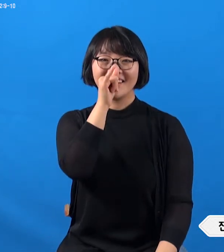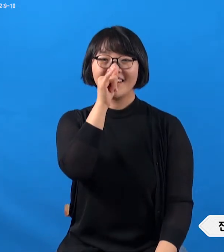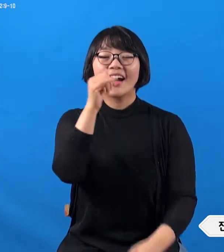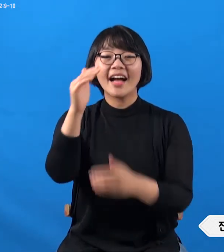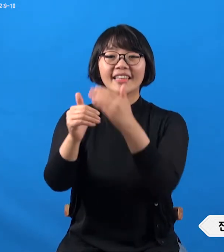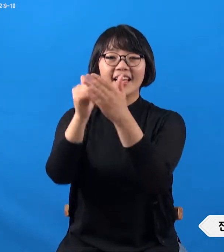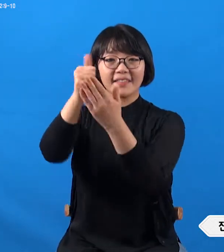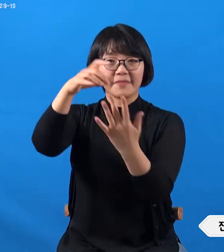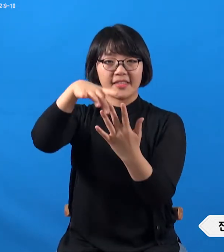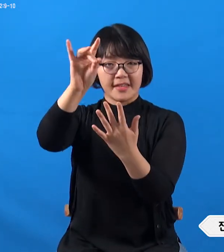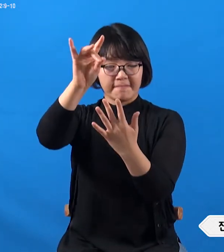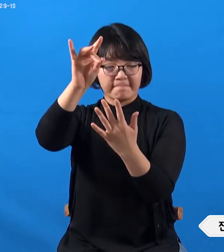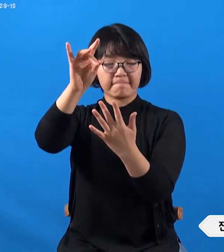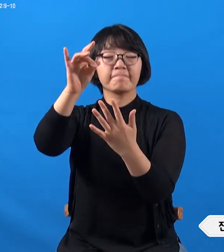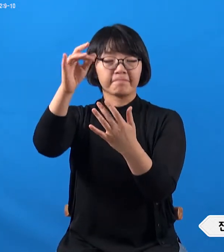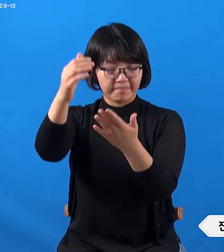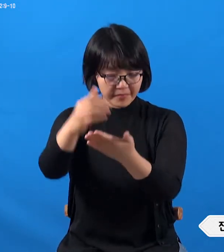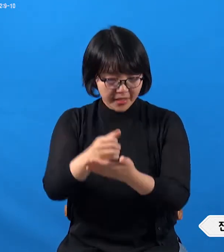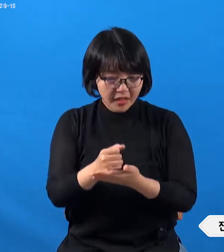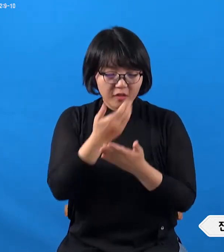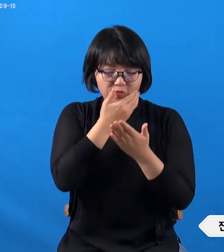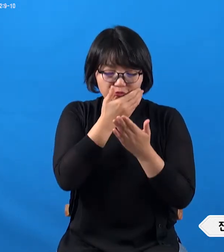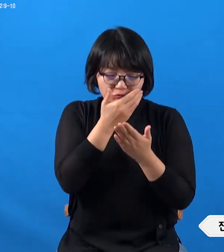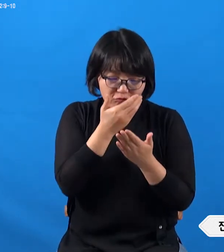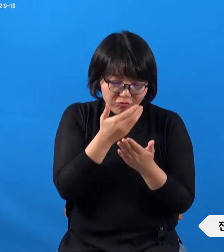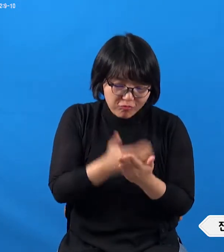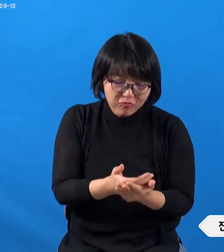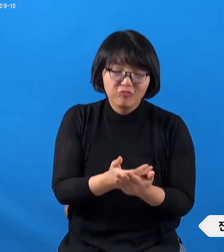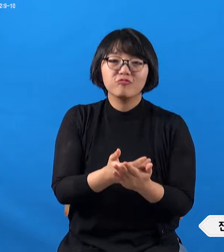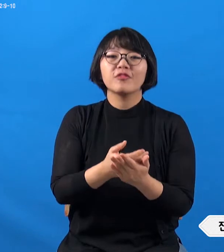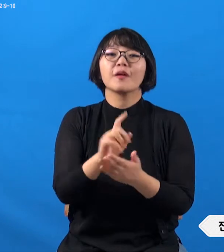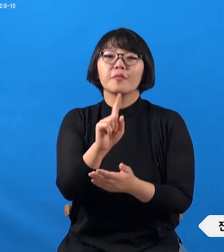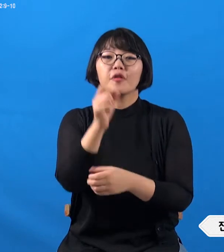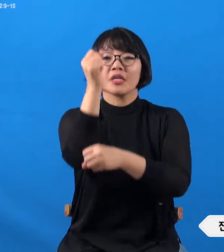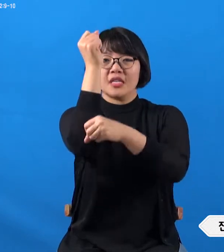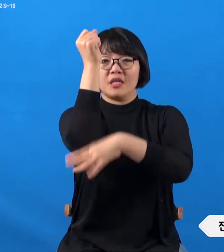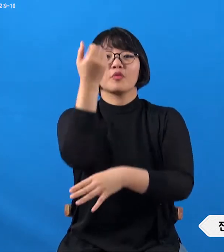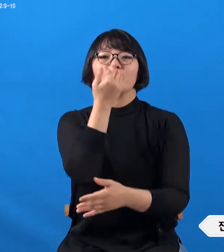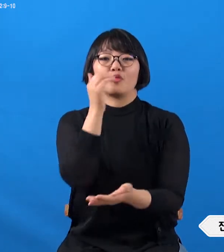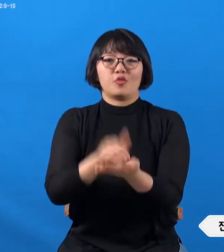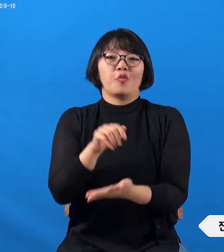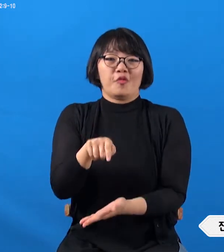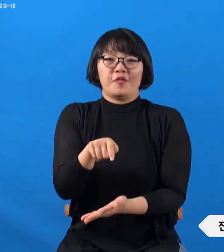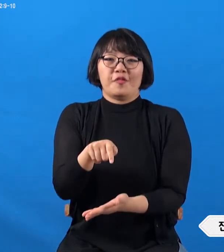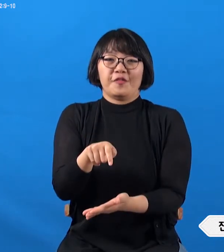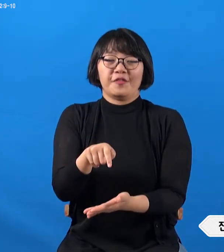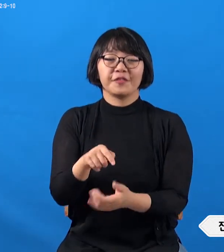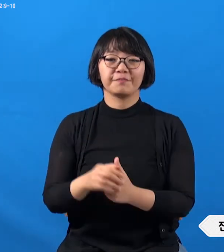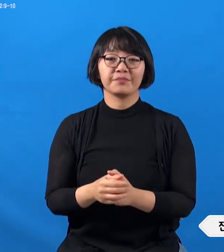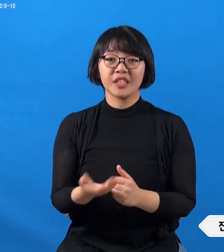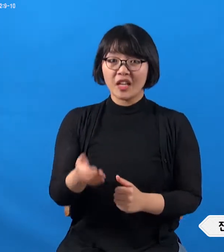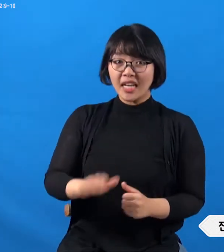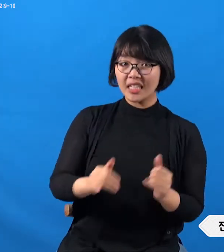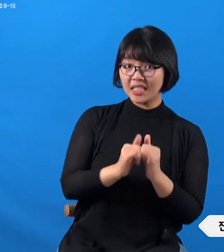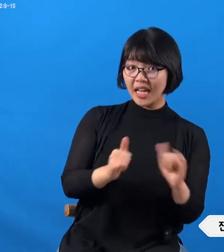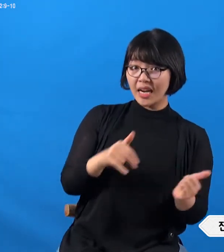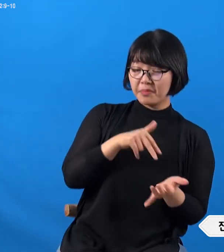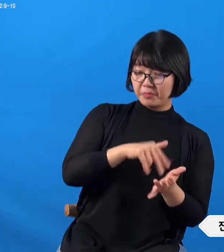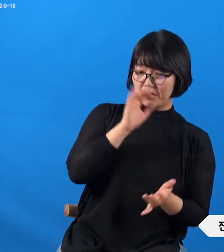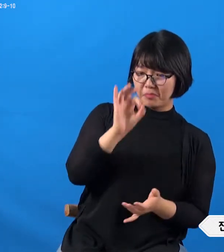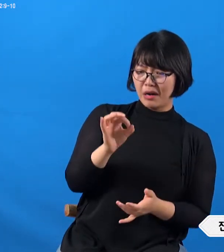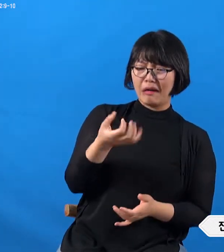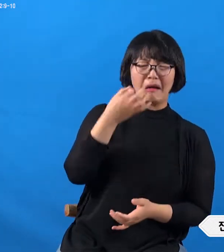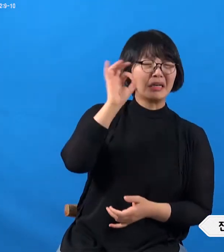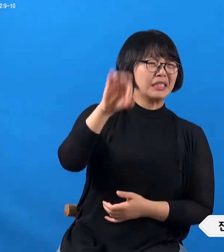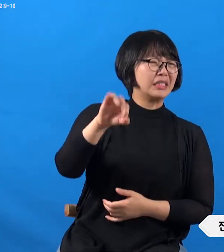있습니다. 하나님의 택하심으로 보배롭게 하신 가장 중요한 기초돌이 되는 이 모퉁이 돌. 그러나